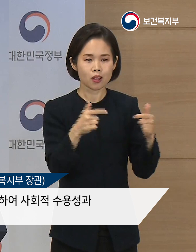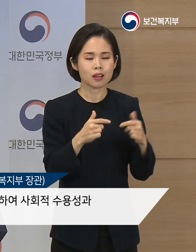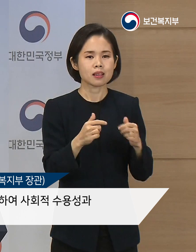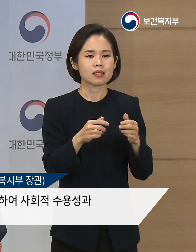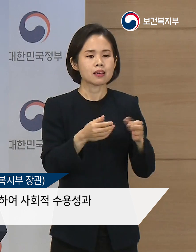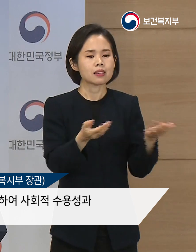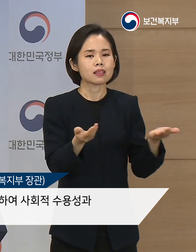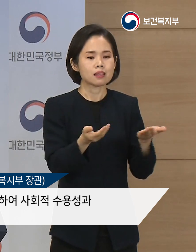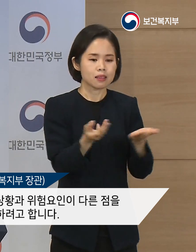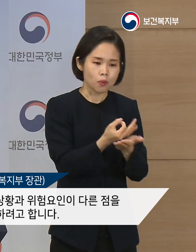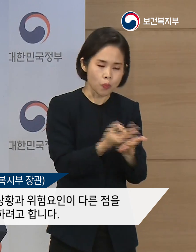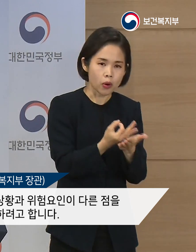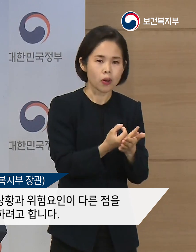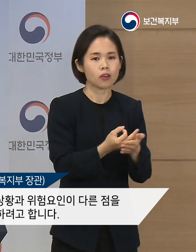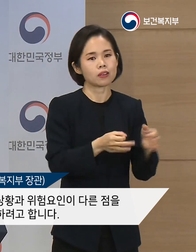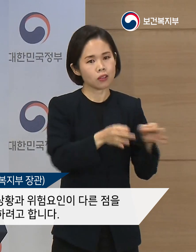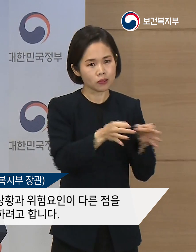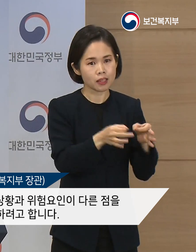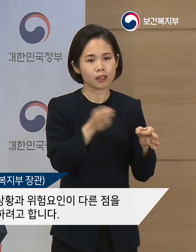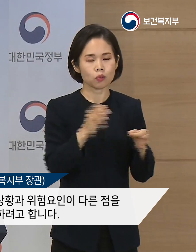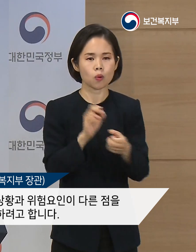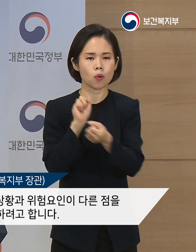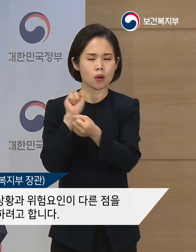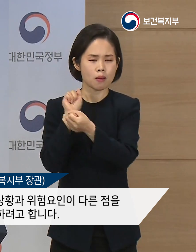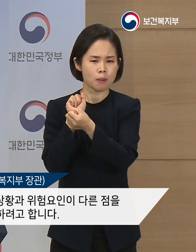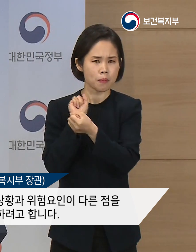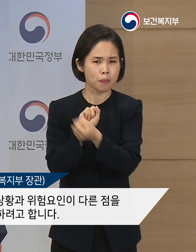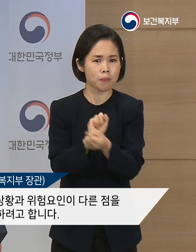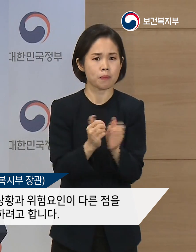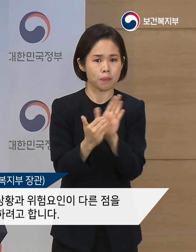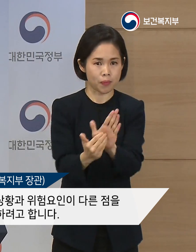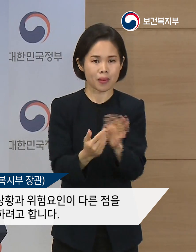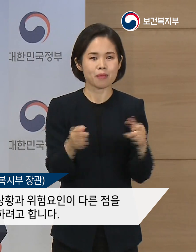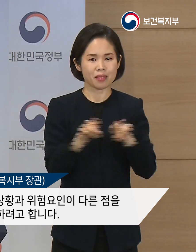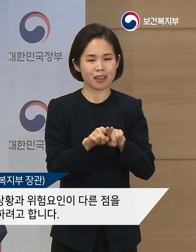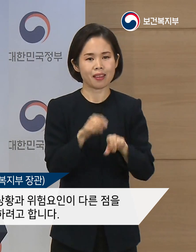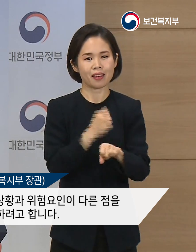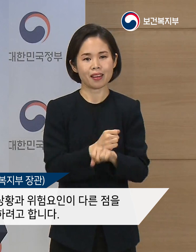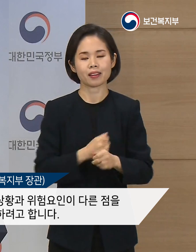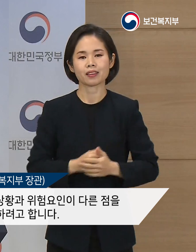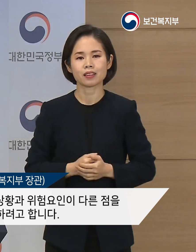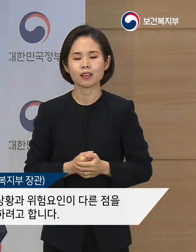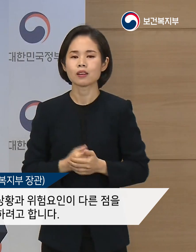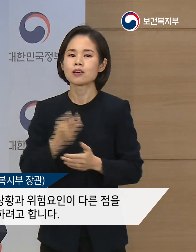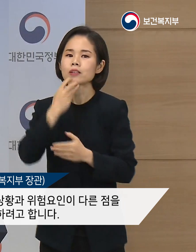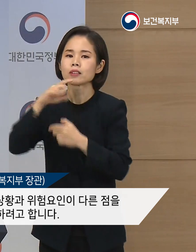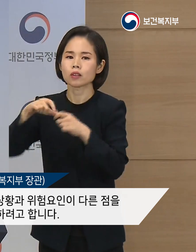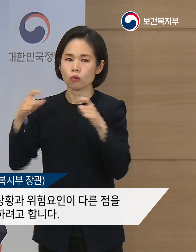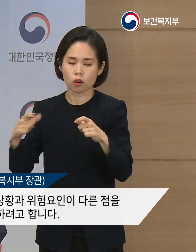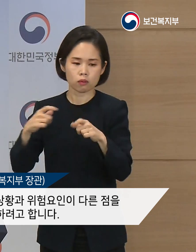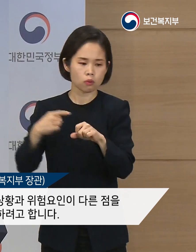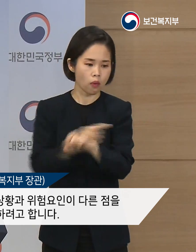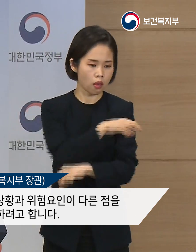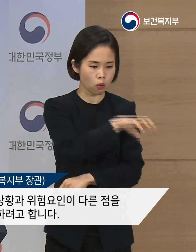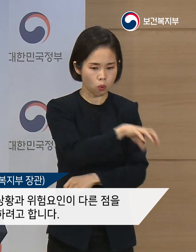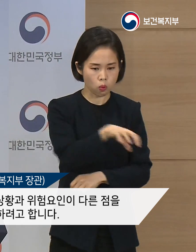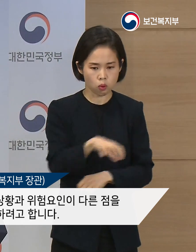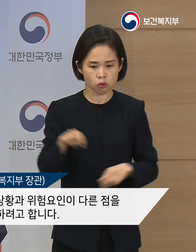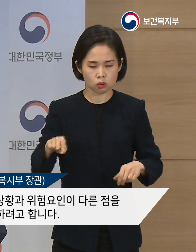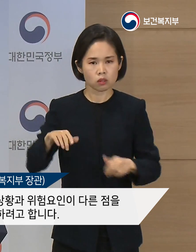합니다. 또한 수도권과 비수도권의 코로나19 상황과 위험 요인이 다른 점을